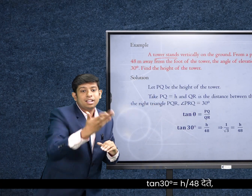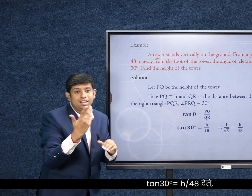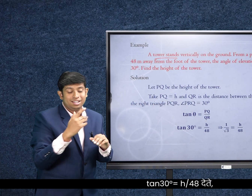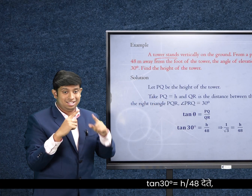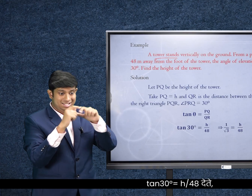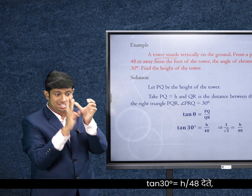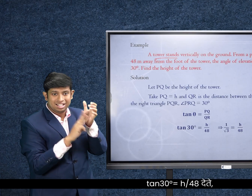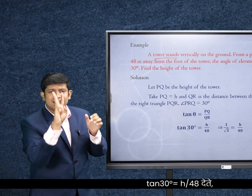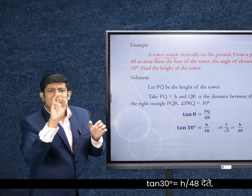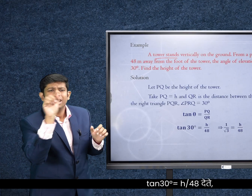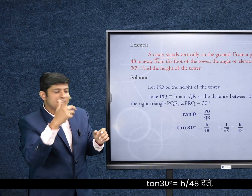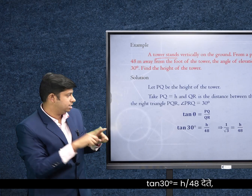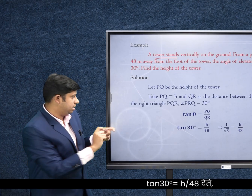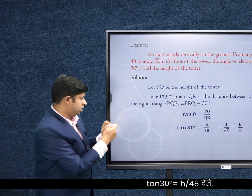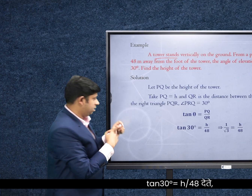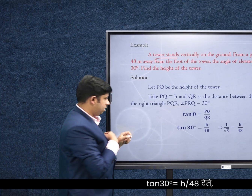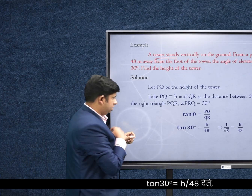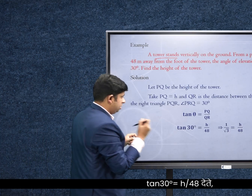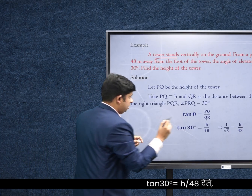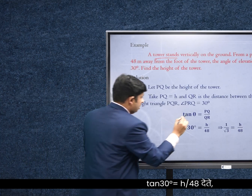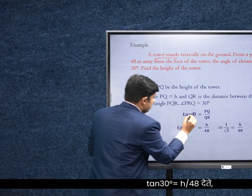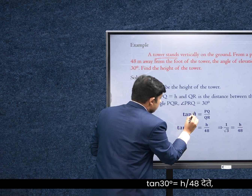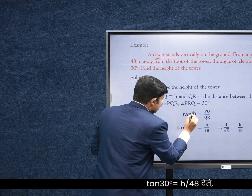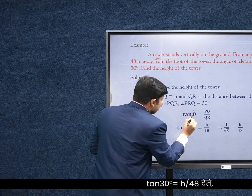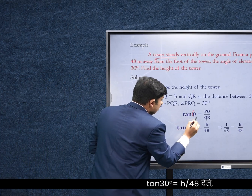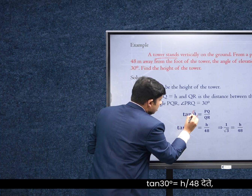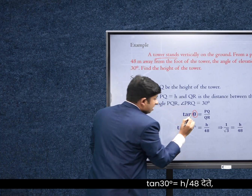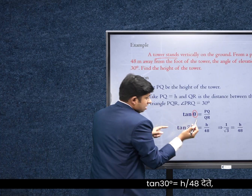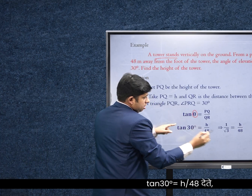टॅन FO 30 अंश बरोबर H छेद 48 देते.